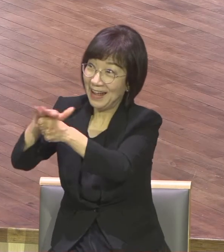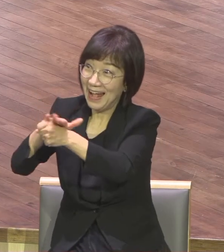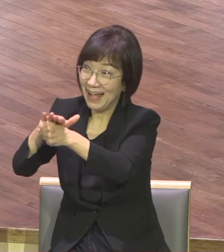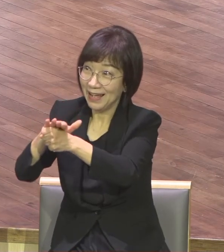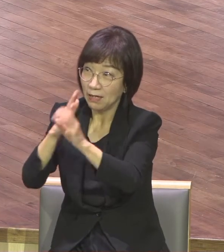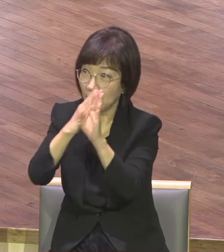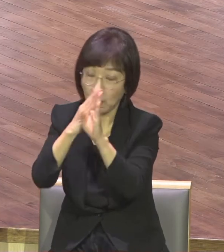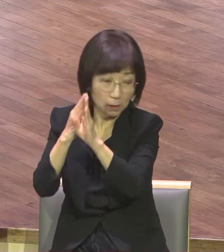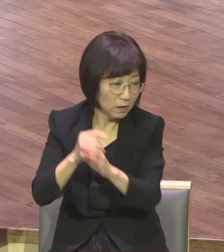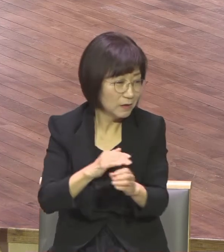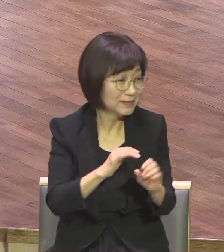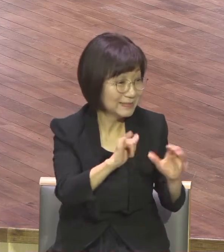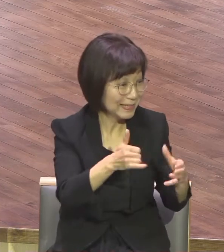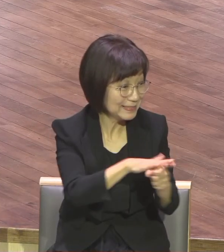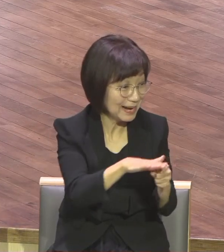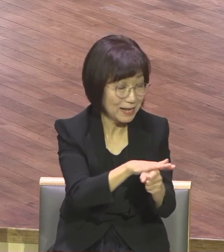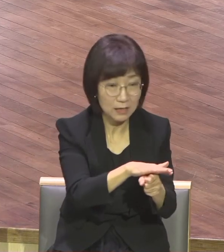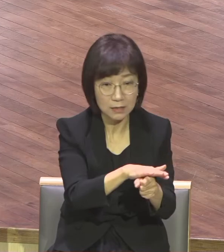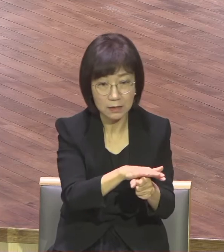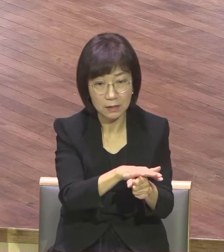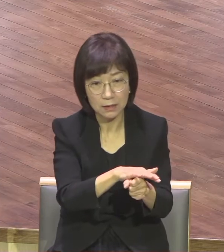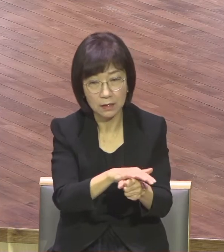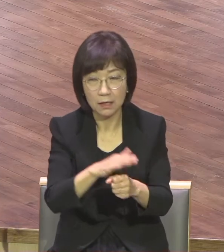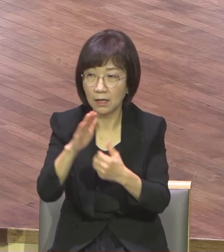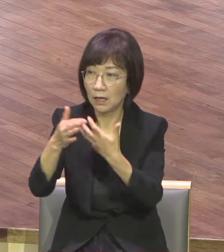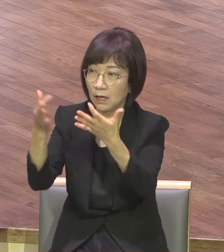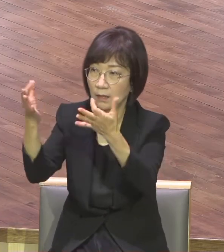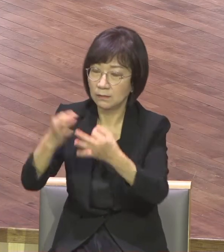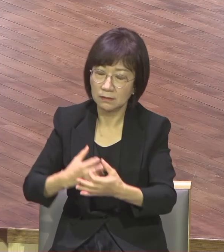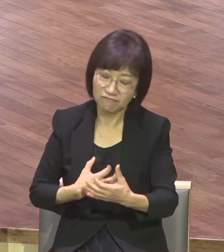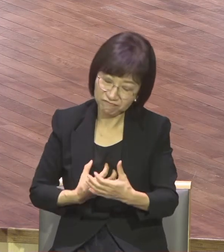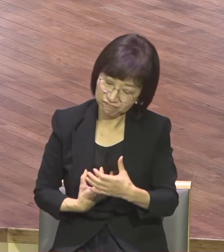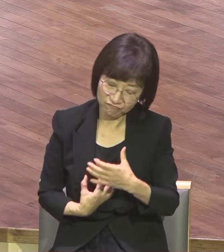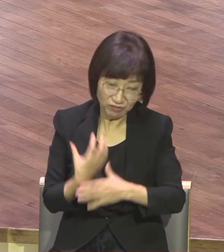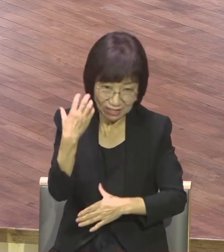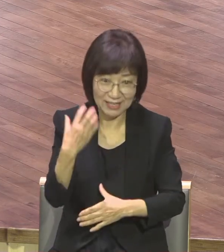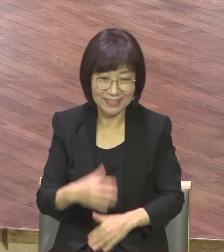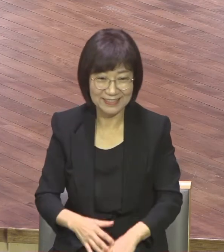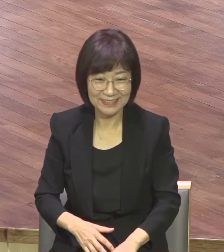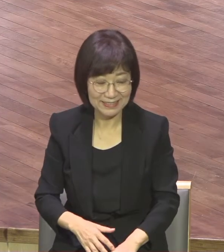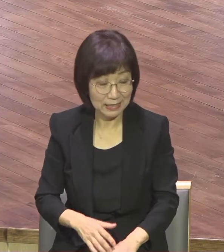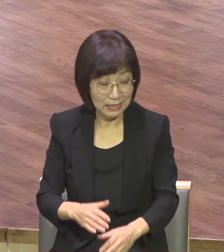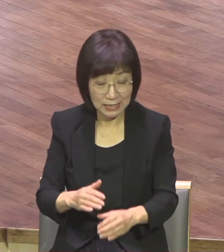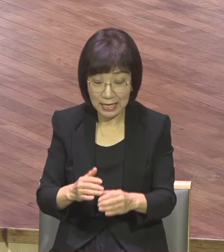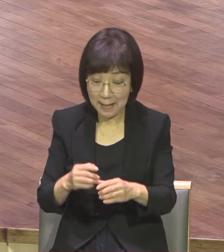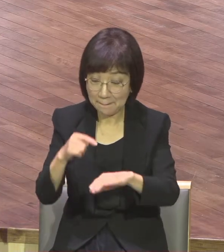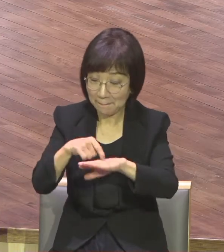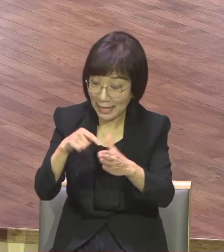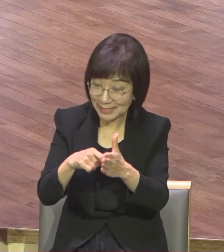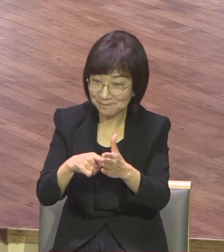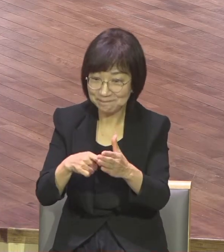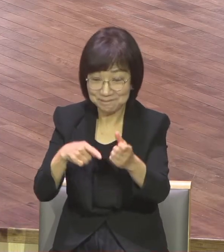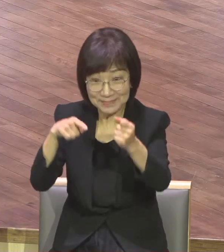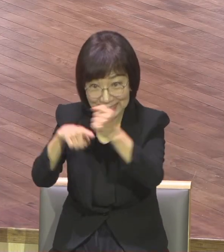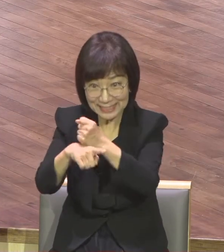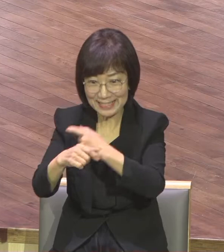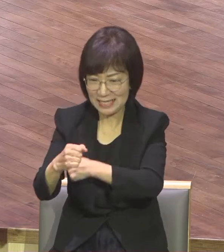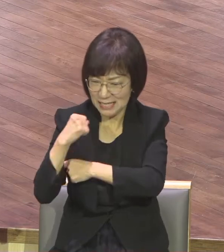숭배입니다. 두 마음 품는. 그래서 성경은 마음을 다하고 뜻을 다하고 힘을